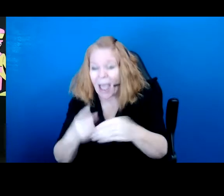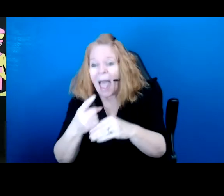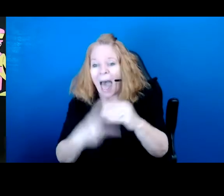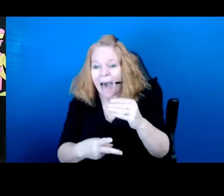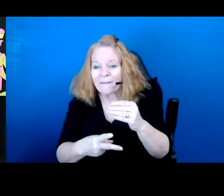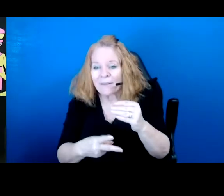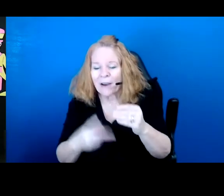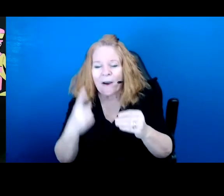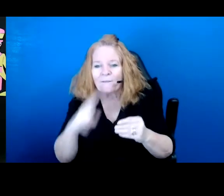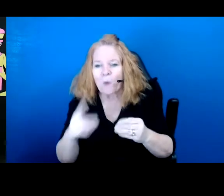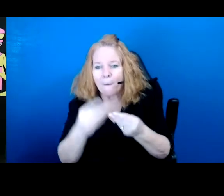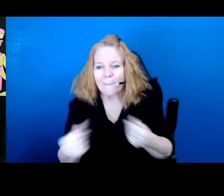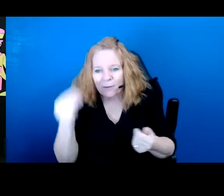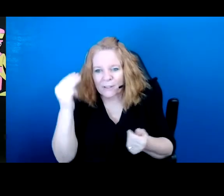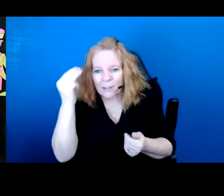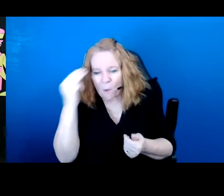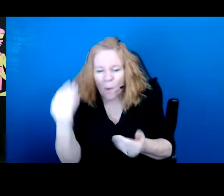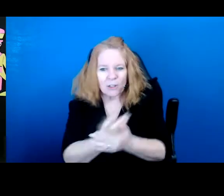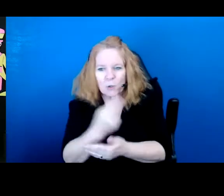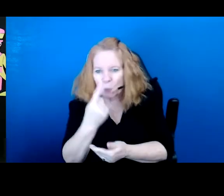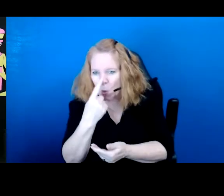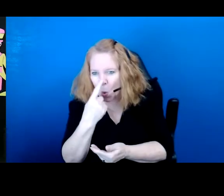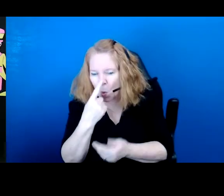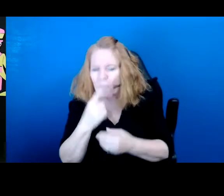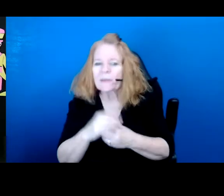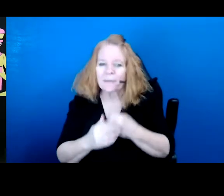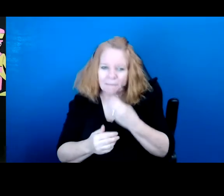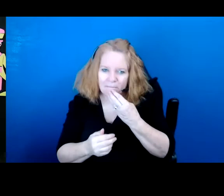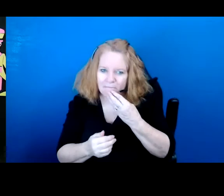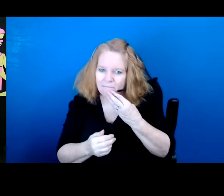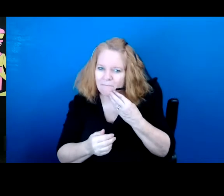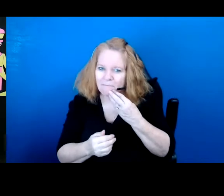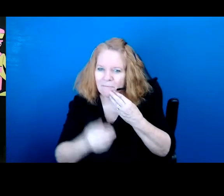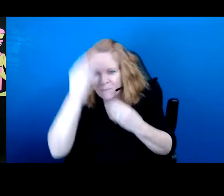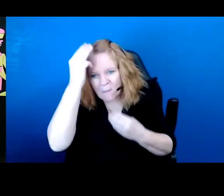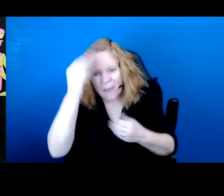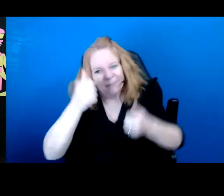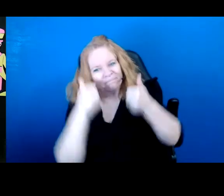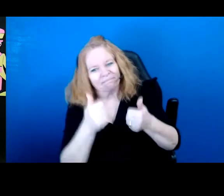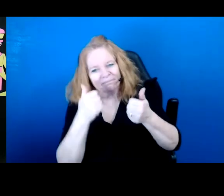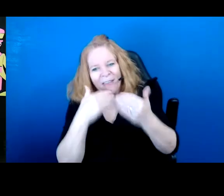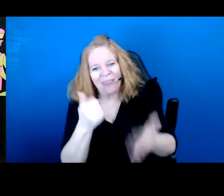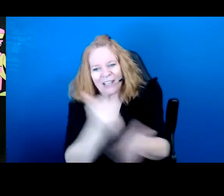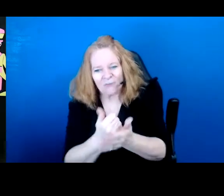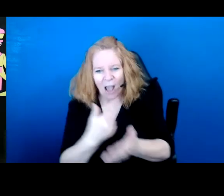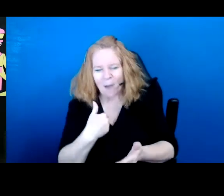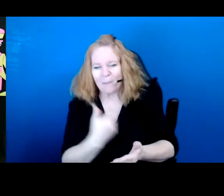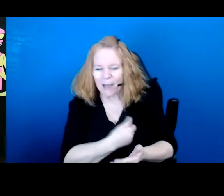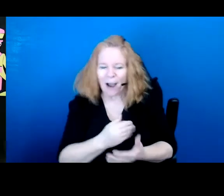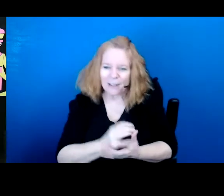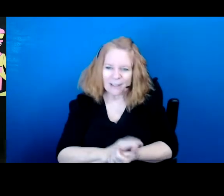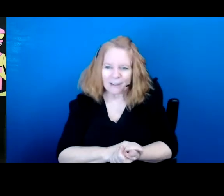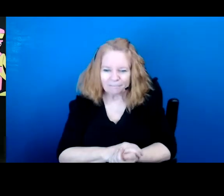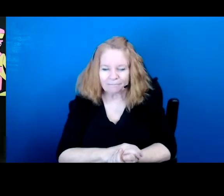así que lo que hizo fue que la partió por la mitad para atraer el de a llevarle a mover su nueva nariz muchísimas gracias